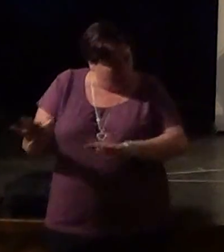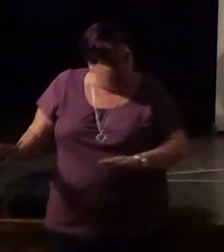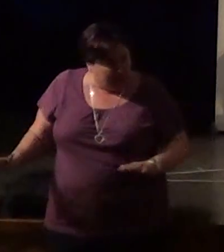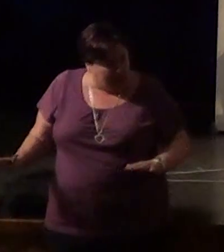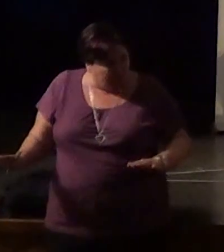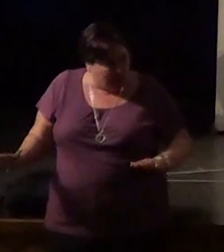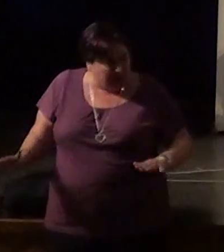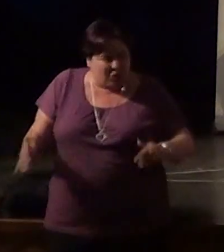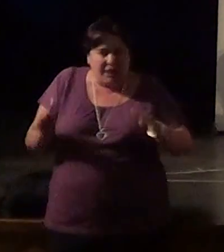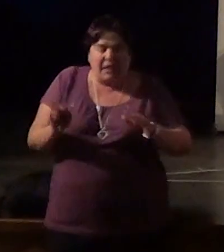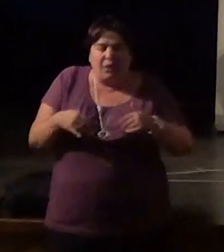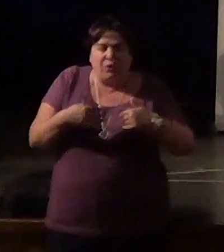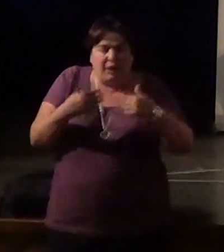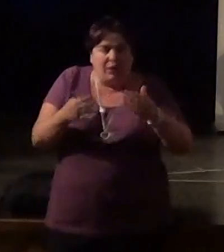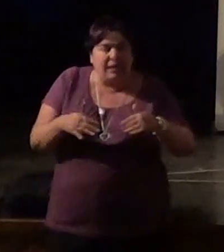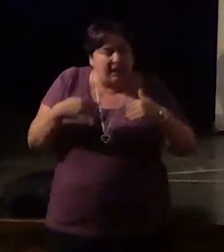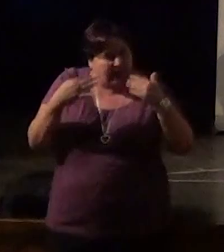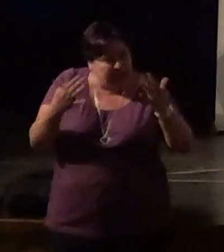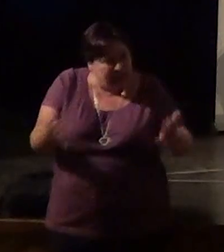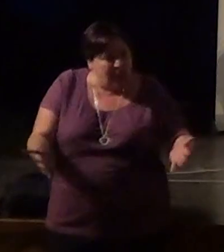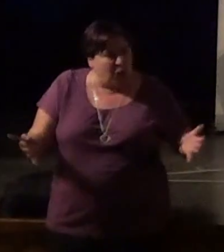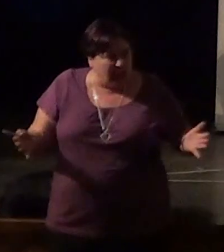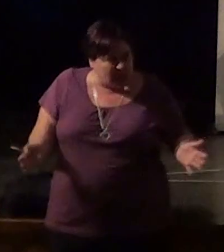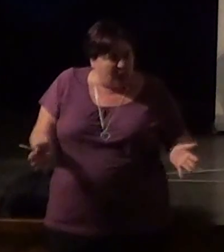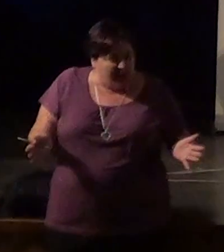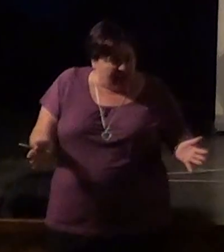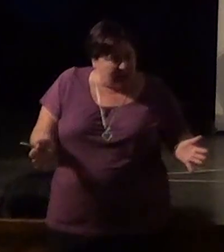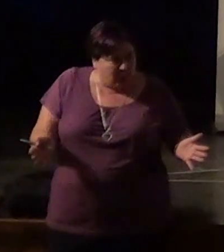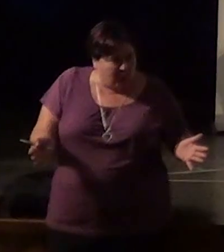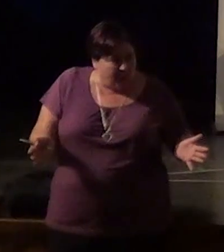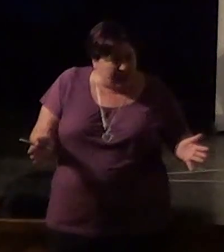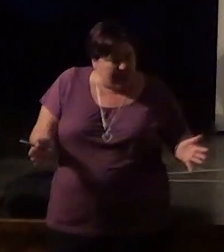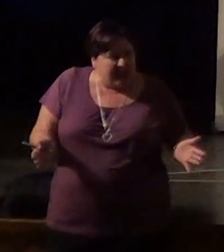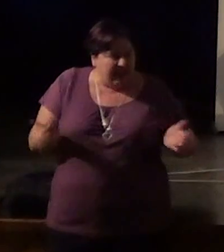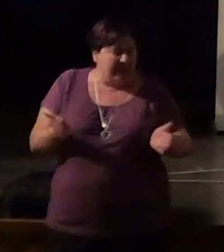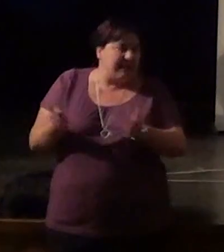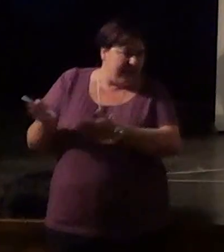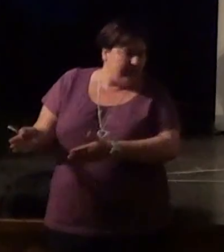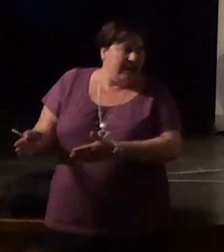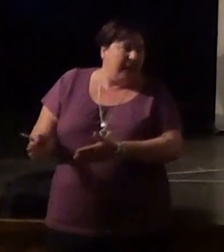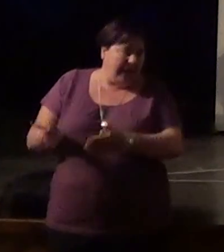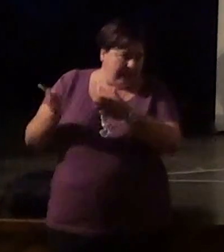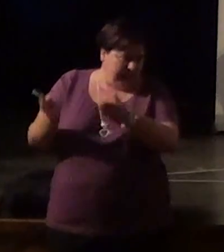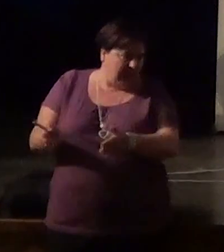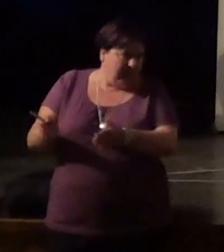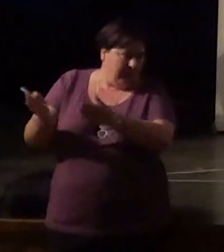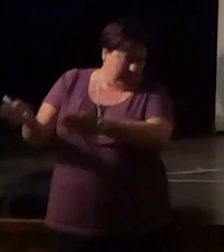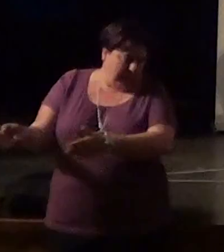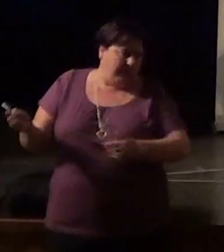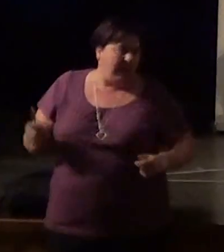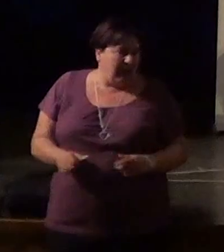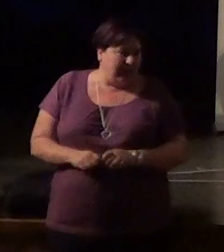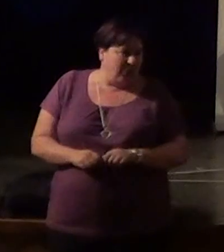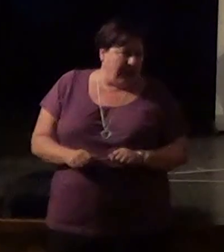8,6% menos, de entrada, seas pequeño agricultor o gran agricultor. Eso de entrada. Cuando tienen que negociar